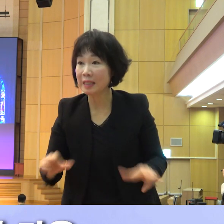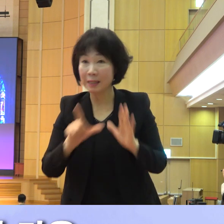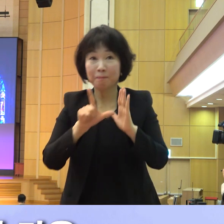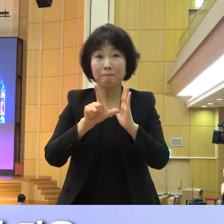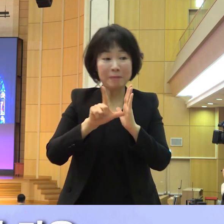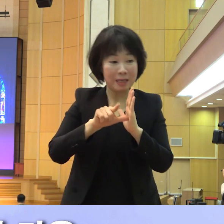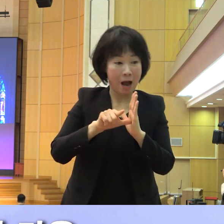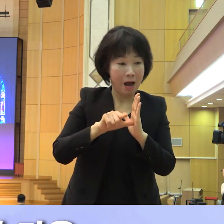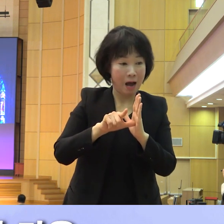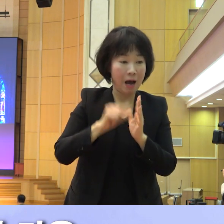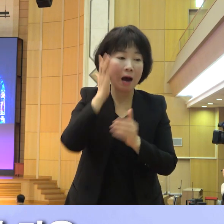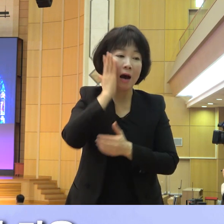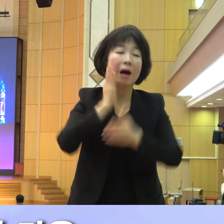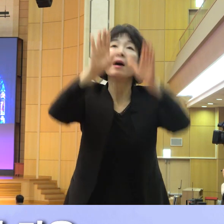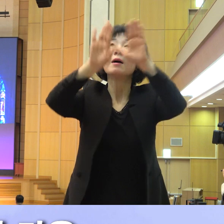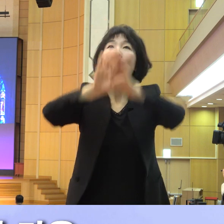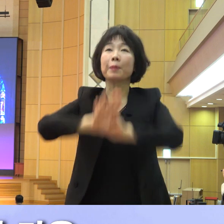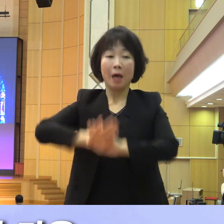이 시간